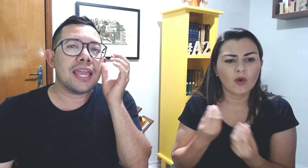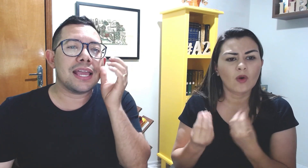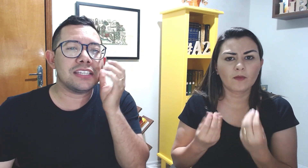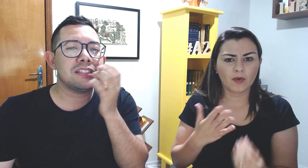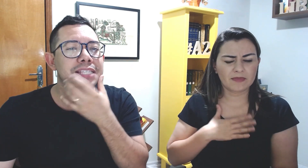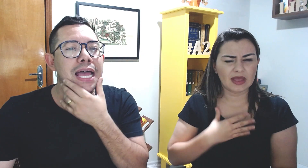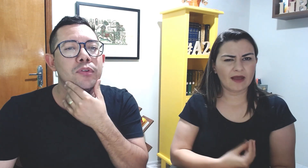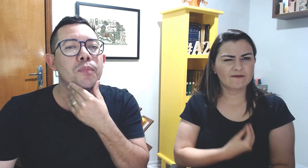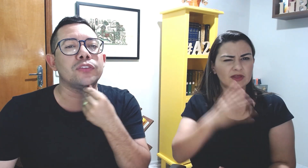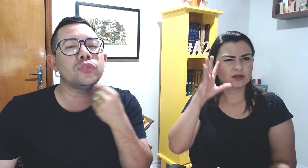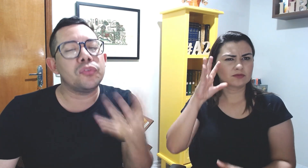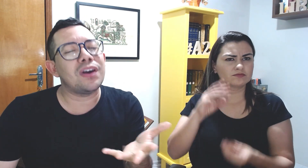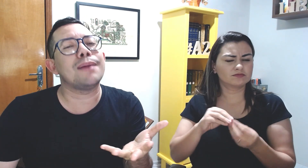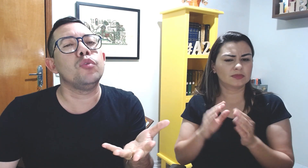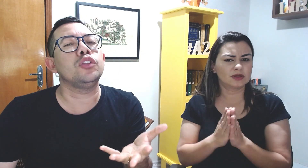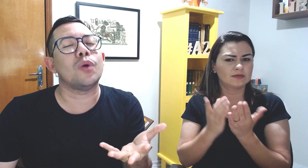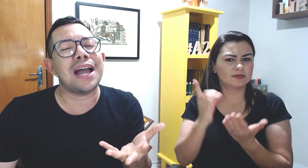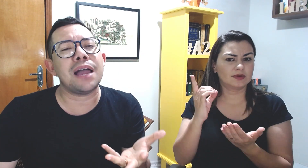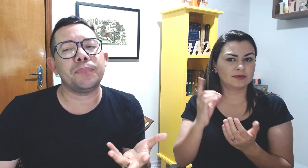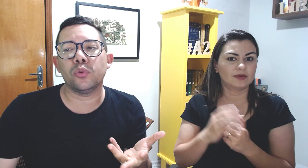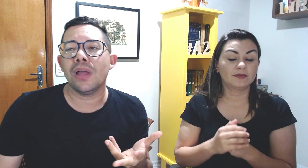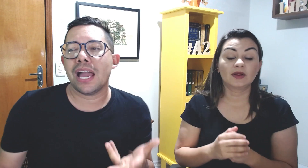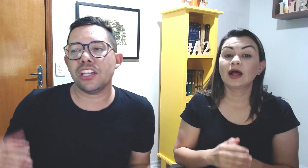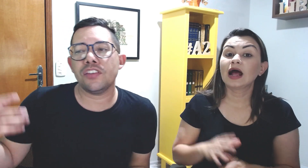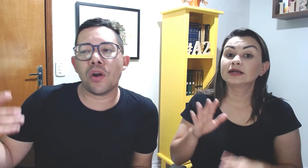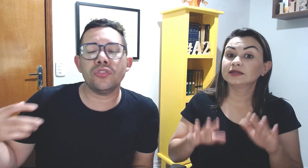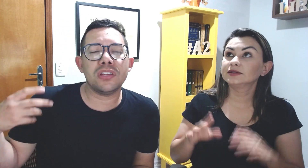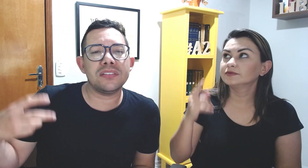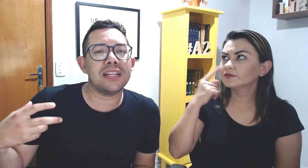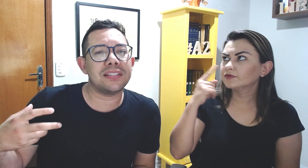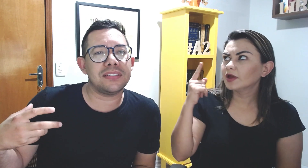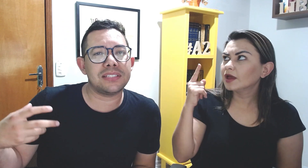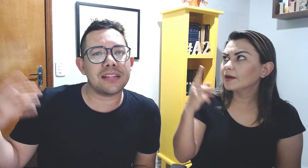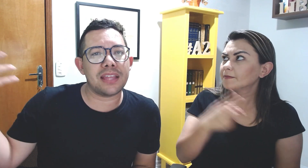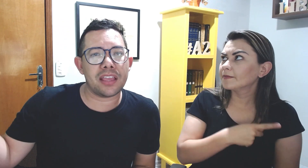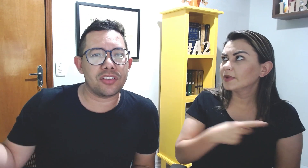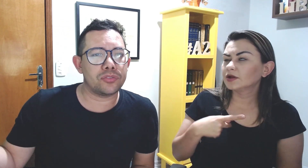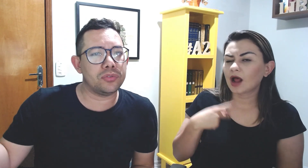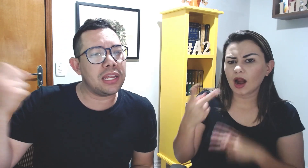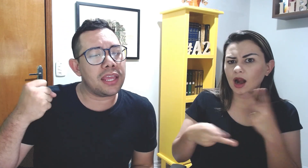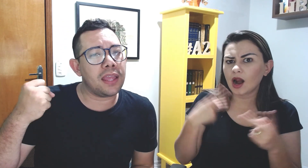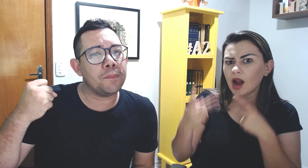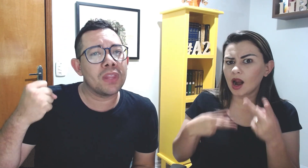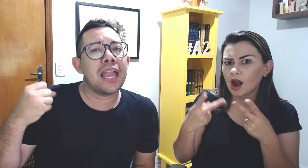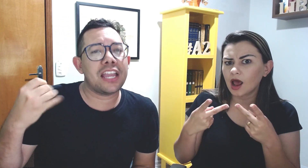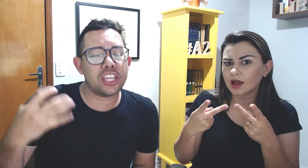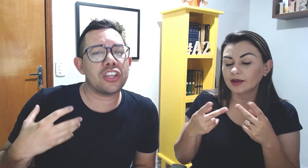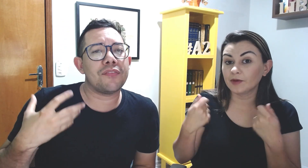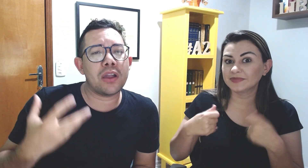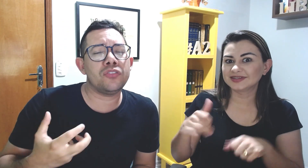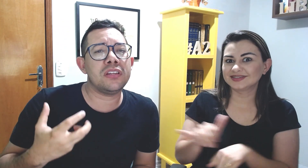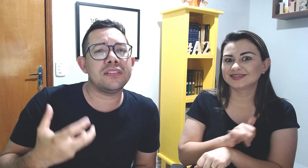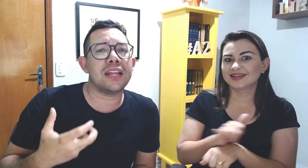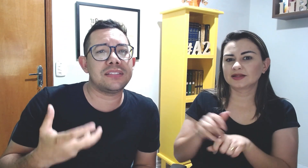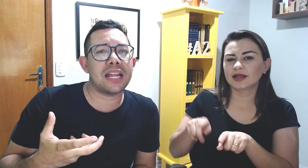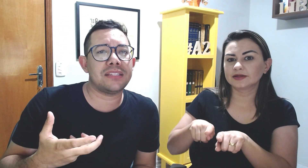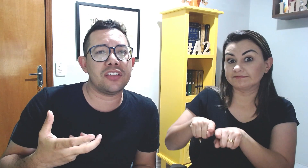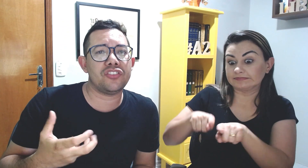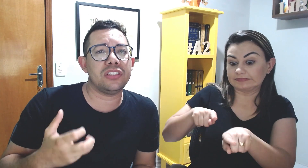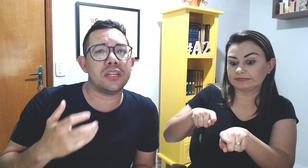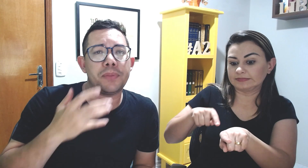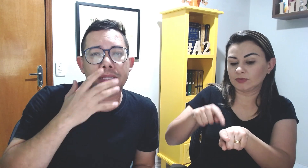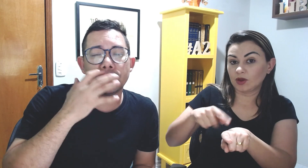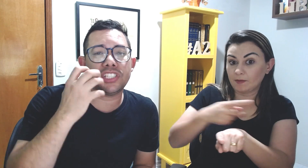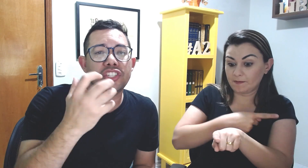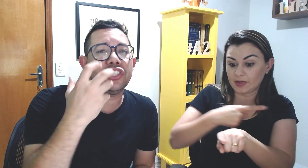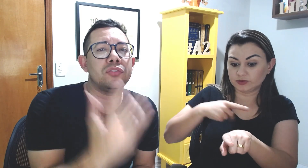quando a gente sabe que o pastor fala muito rápido, a gente vai utilizando essas estratégias do delay, a gente já vai utilizando a estratégia